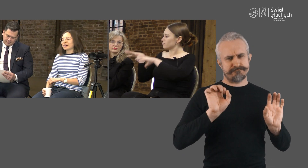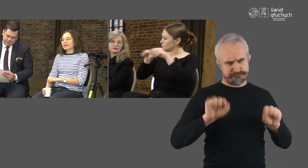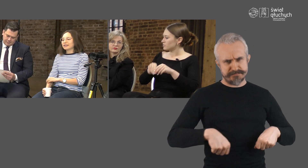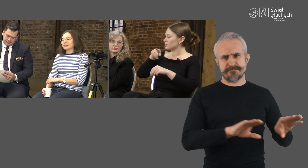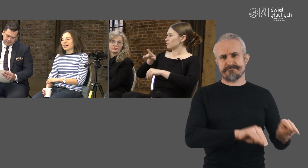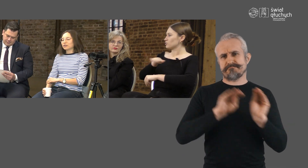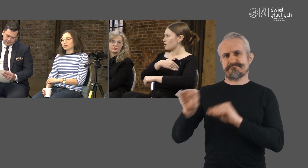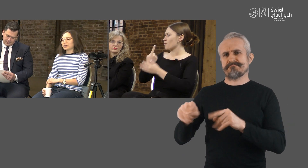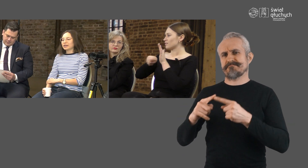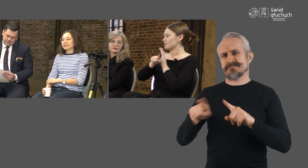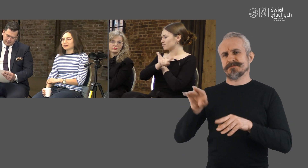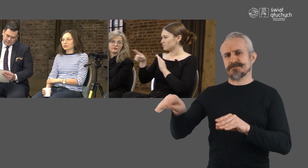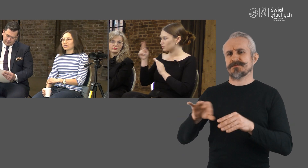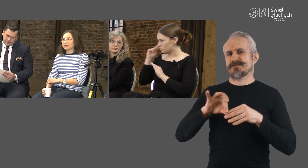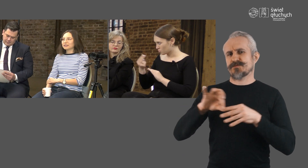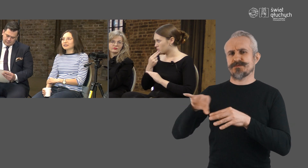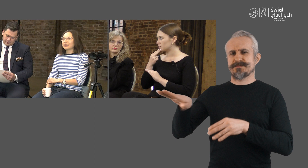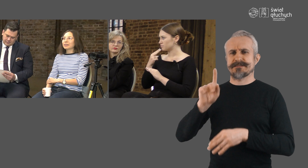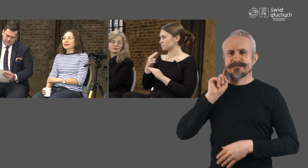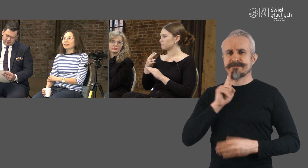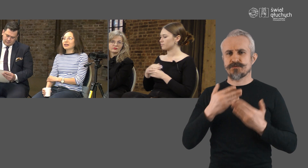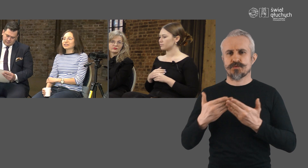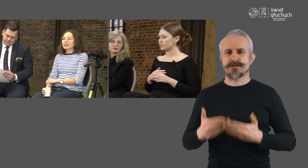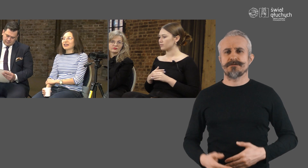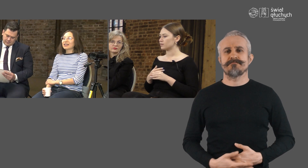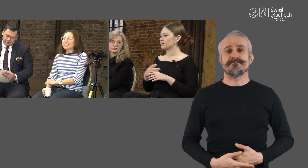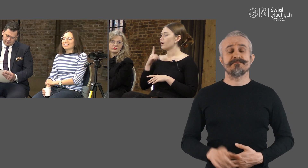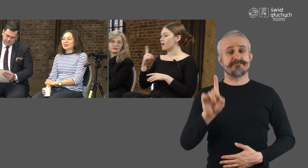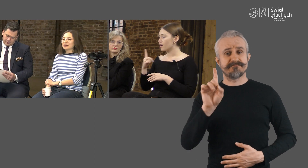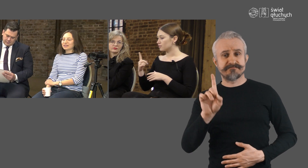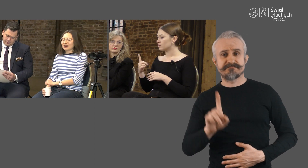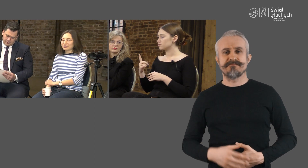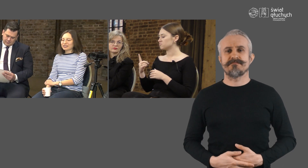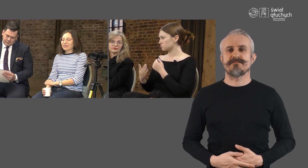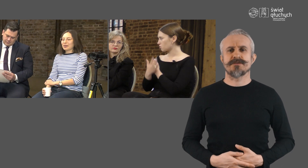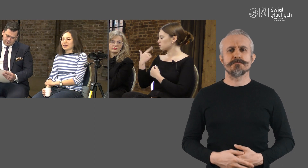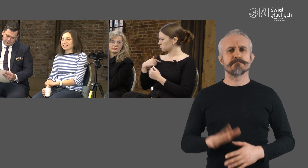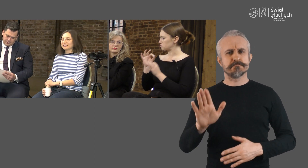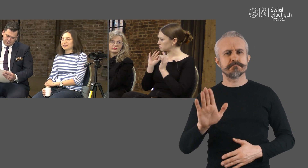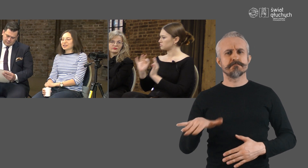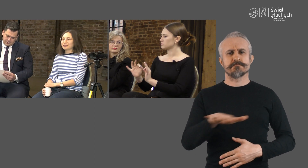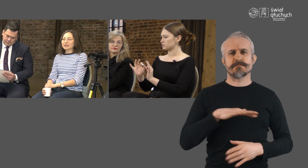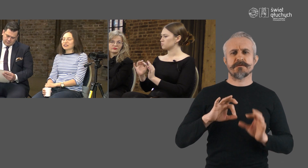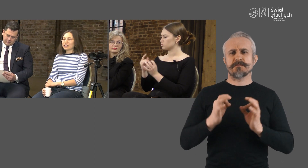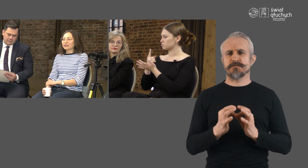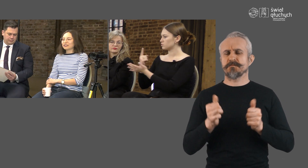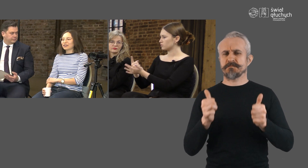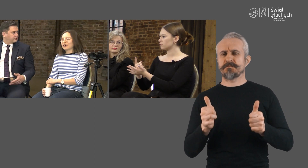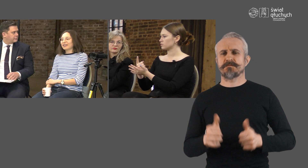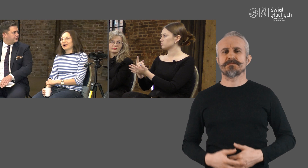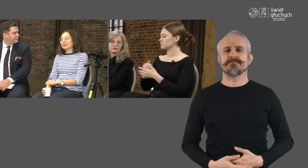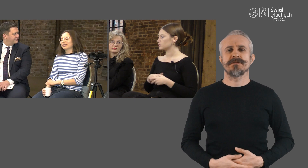szkoły dla osób niesłyszących. Jednakże jakoś dawałam rady. Pierwszy rok